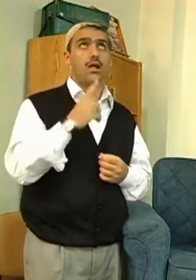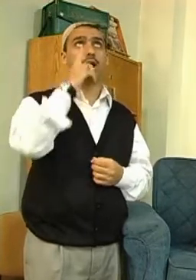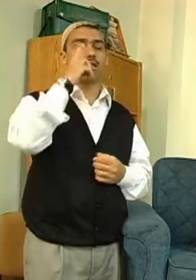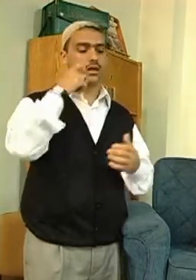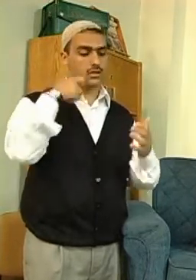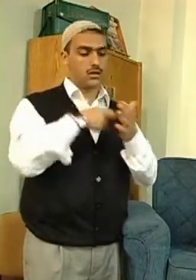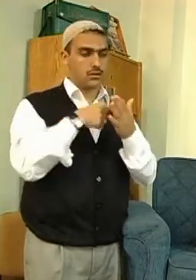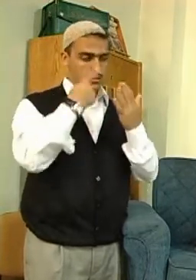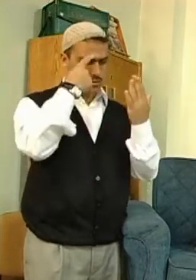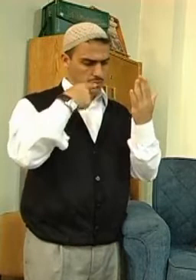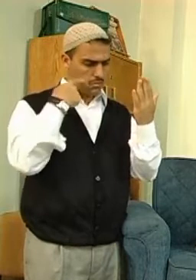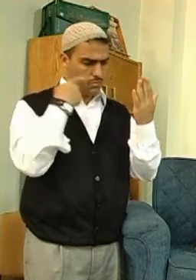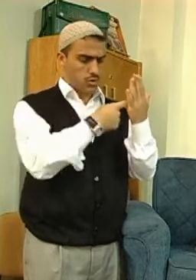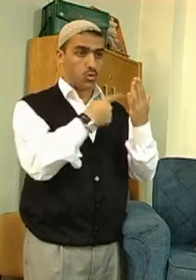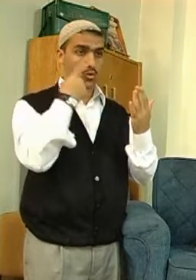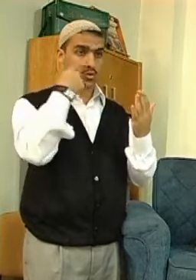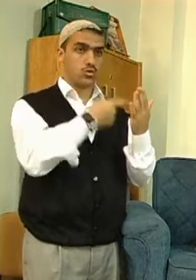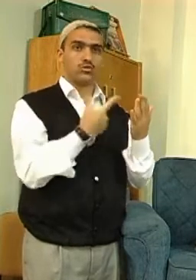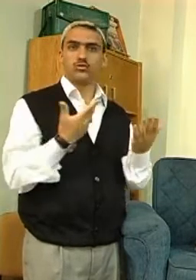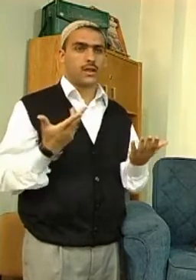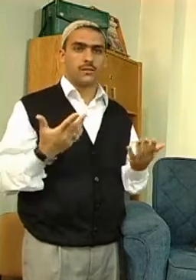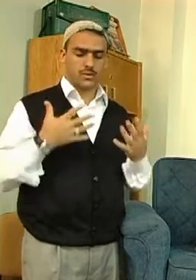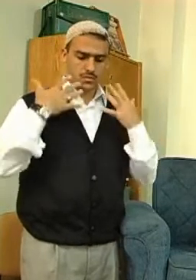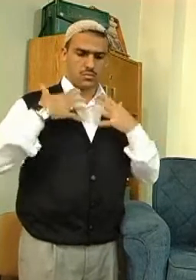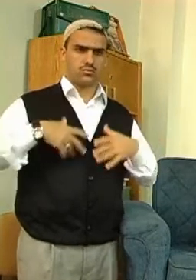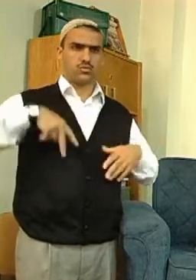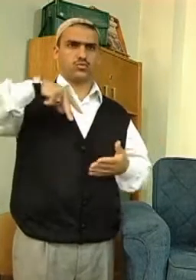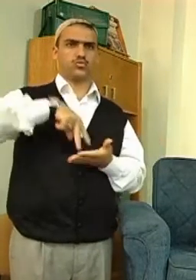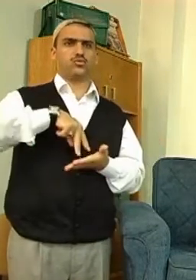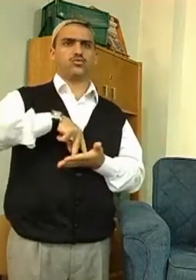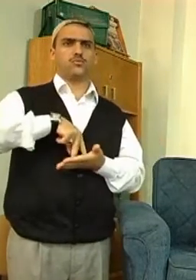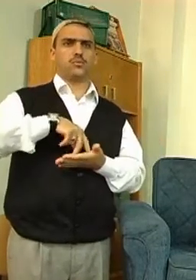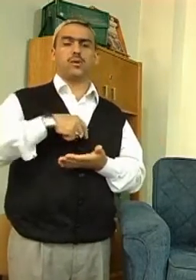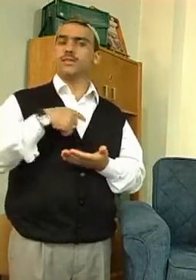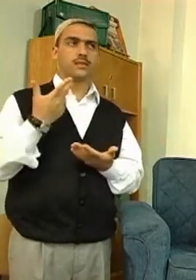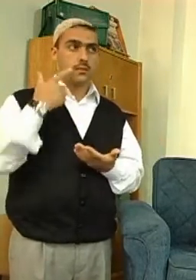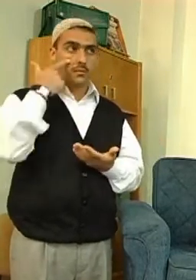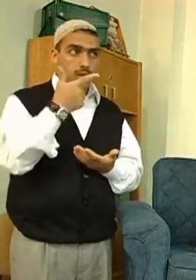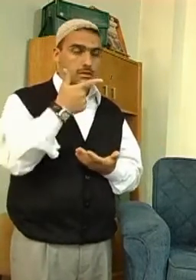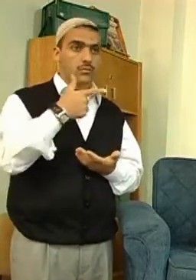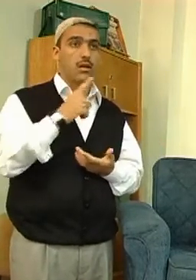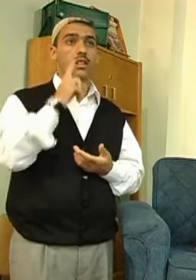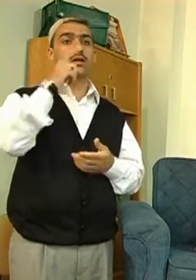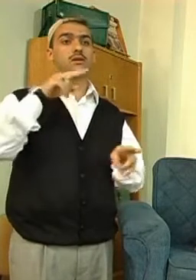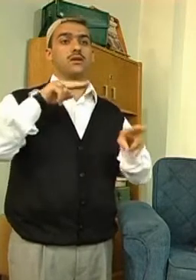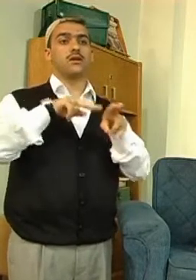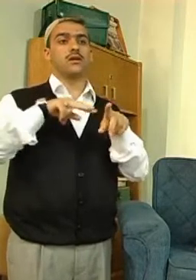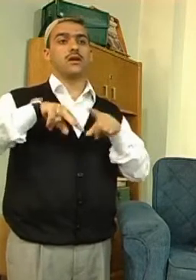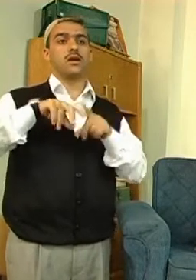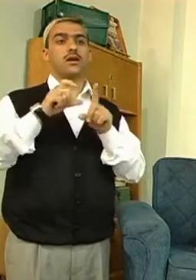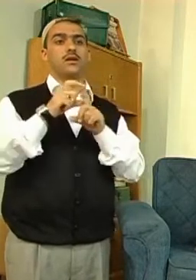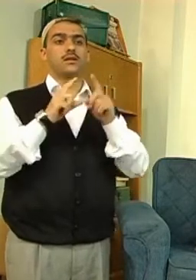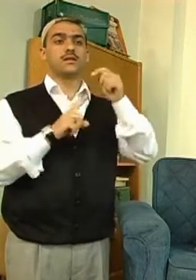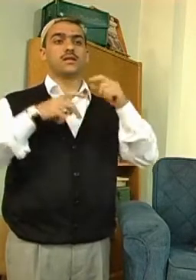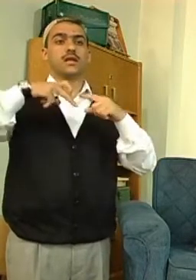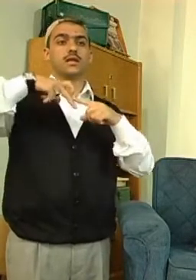kıyas unsuru olarak kullanıp Cenab-ı Hakk'ın sıfatlarını, isimlerini, efalini, şuunatını anlama kabiliyetine sahip olması insanın.